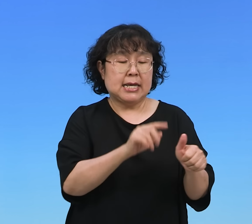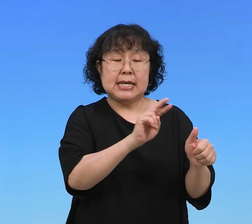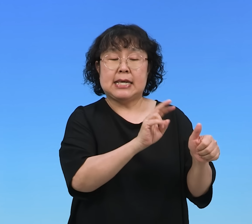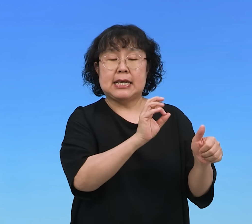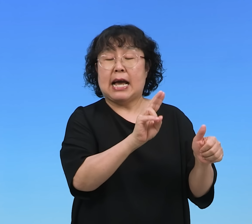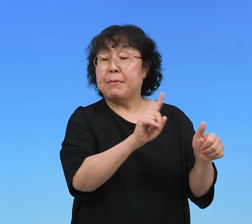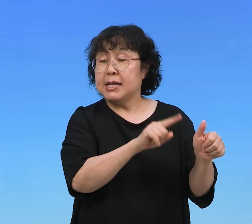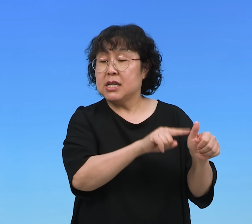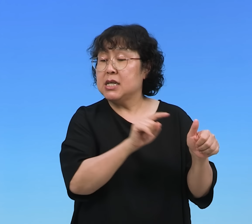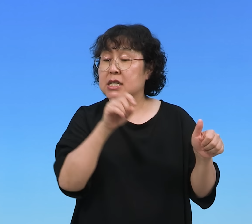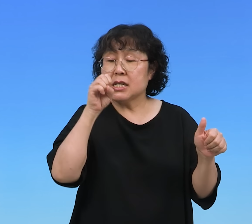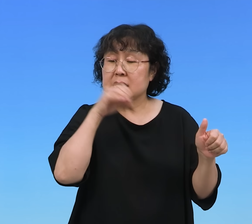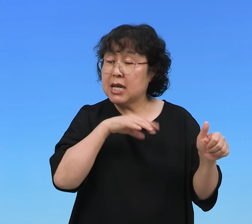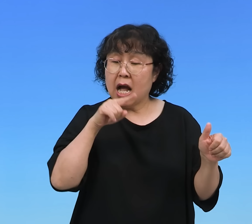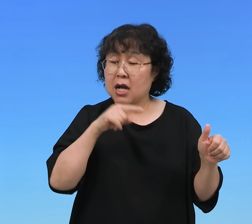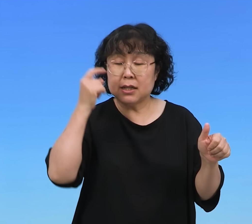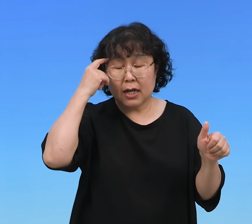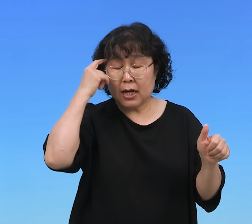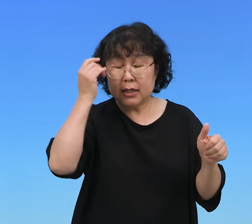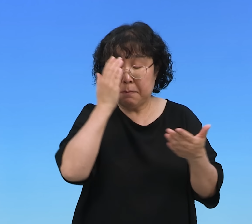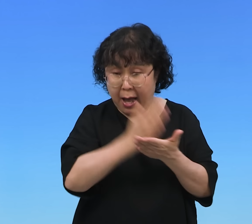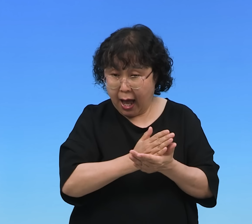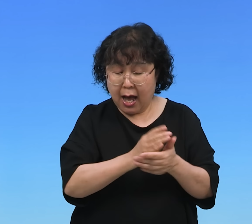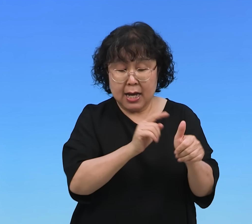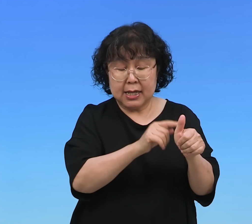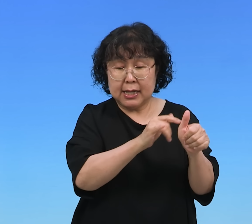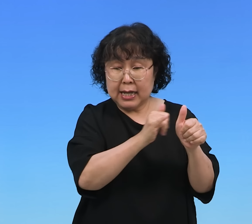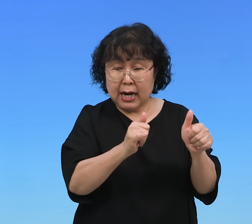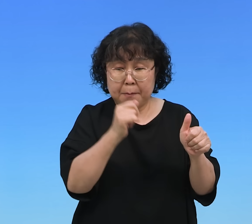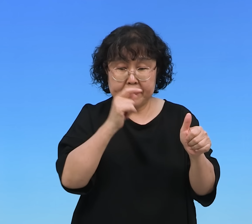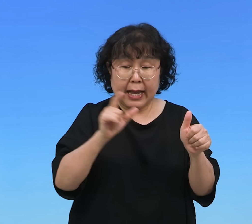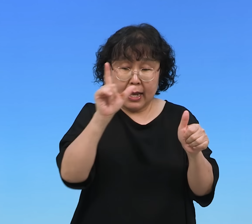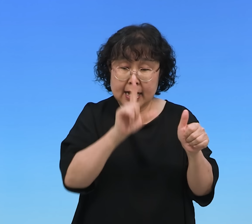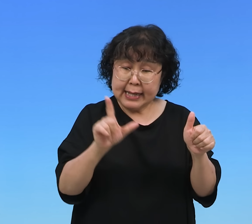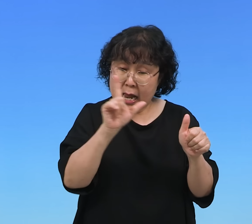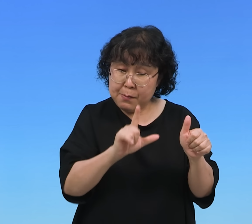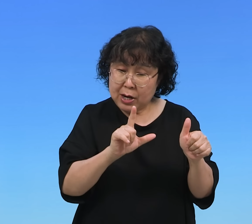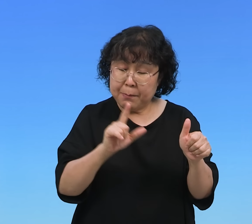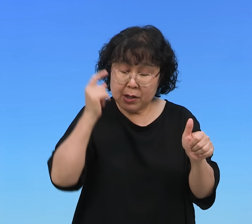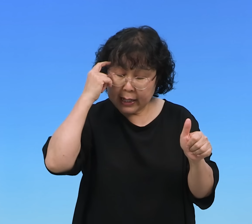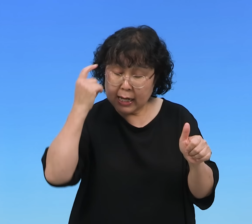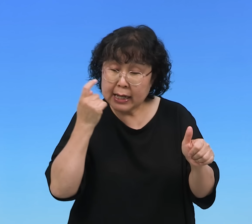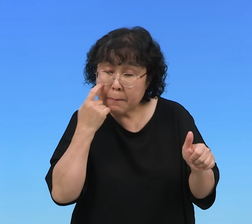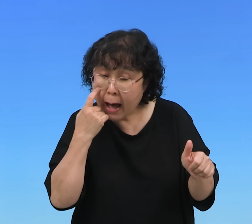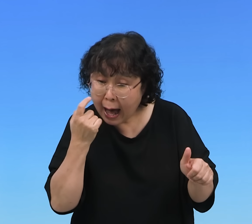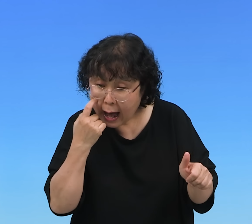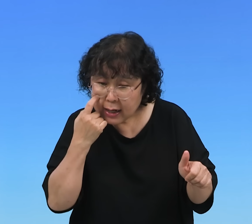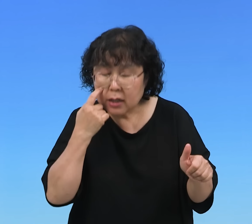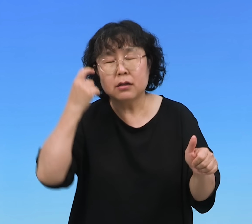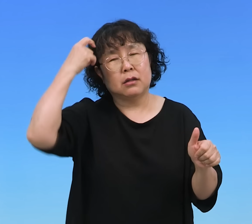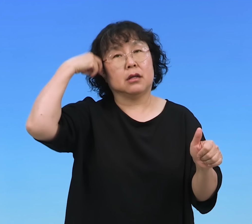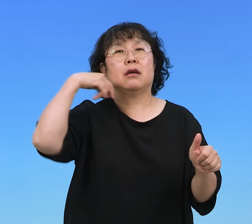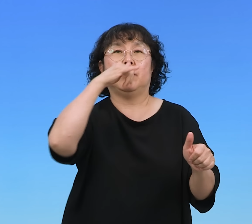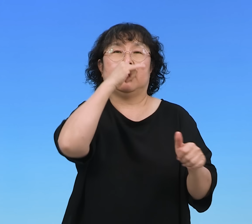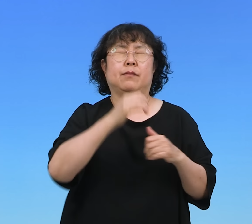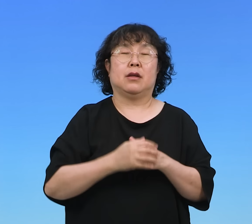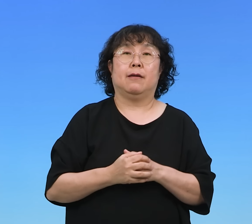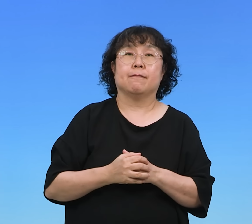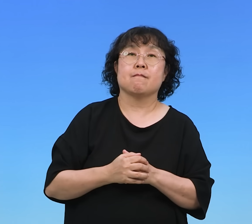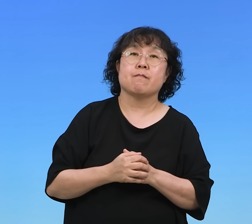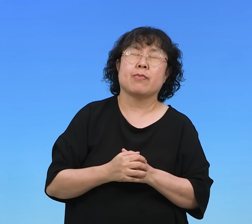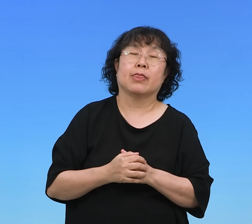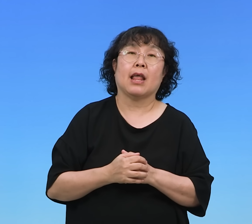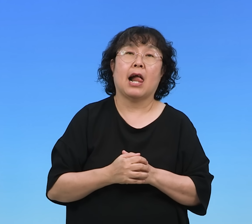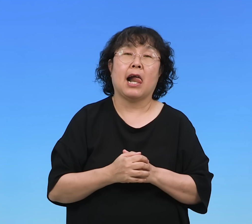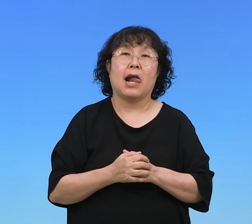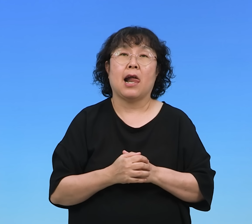그냥 넘어가면 안 돼. 야벳의 인생을 한번 짚고 넘어가야 돼. 그런 느낌을 받는 겁니다.